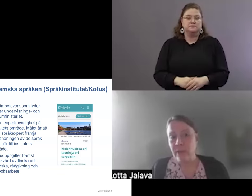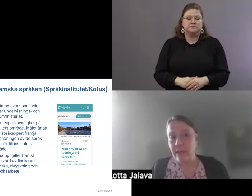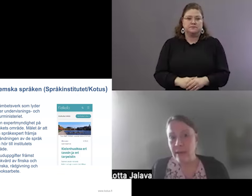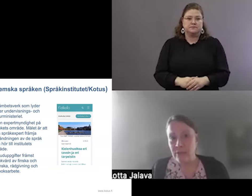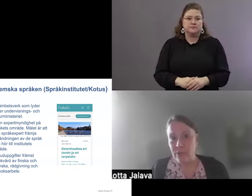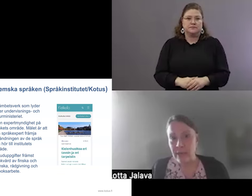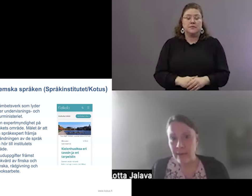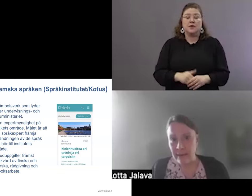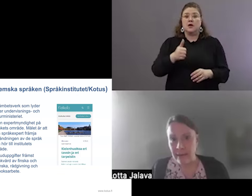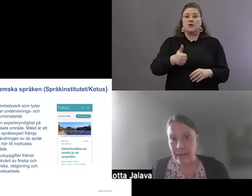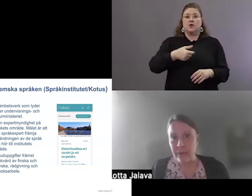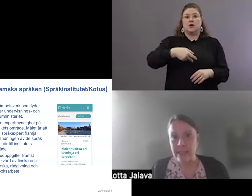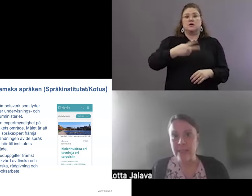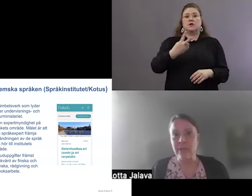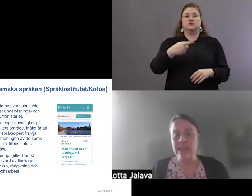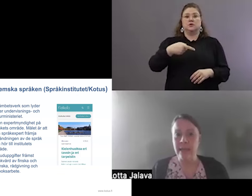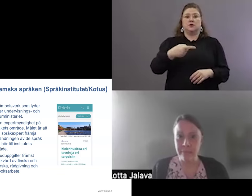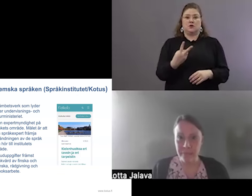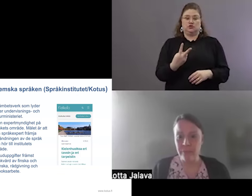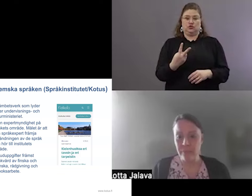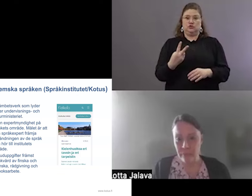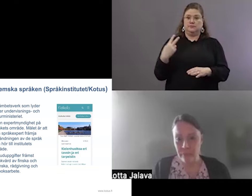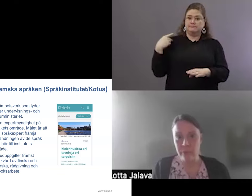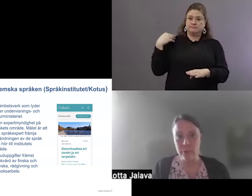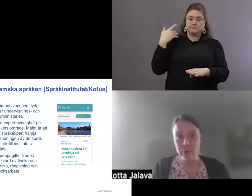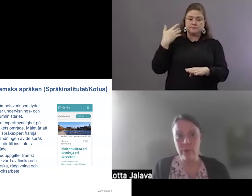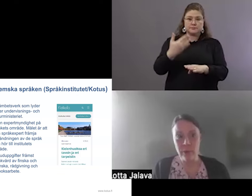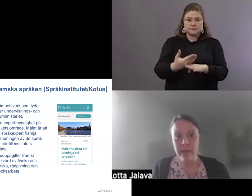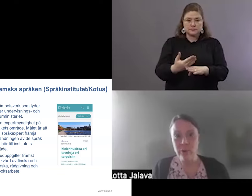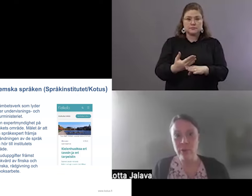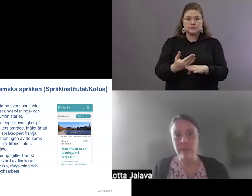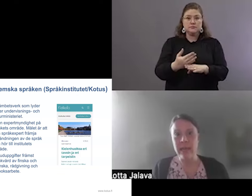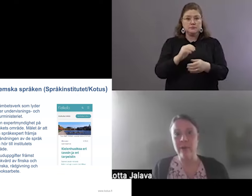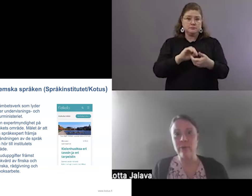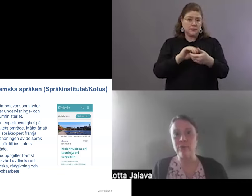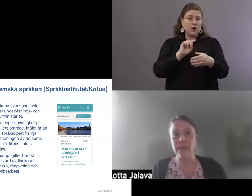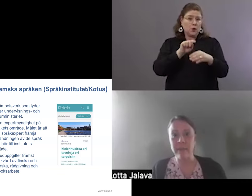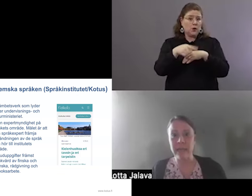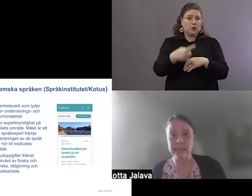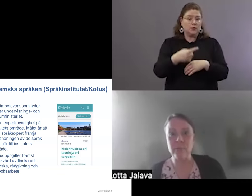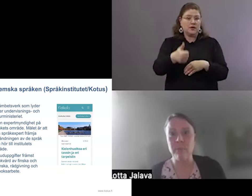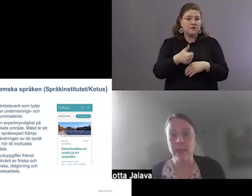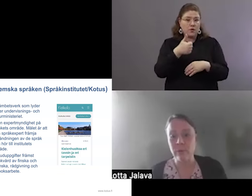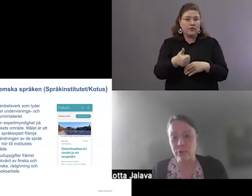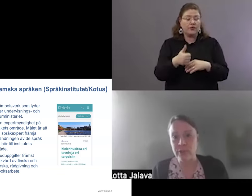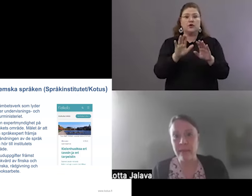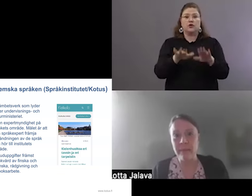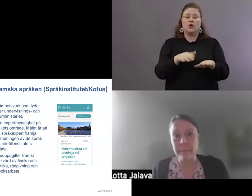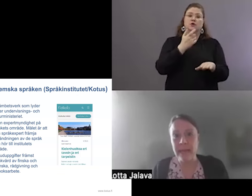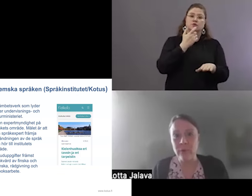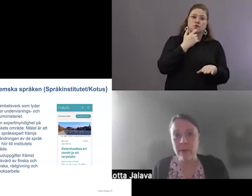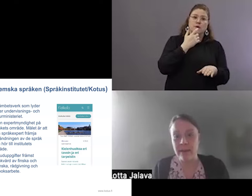Vuodesta 2012 alkaen, siis oikeastaan nyt jo yli 10 vuotta, meillä on ollut tosiaan pelkästään suomi ja